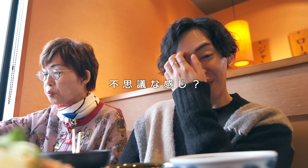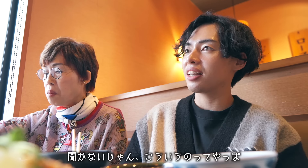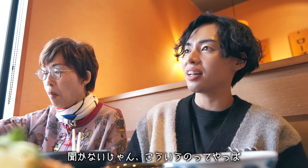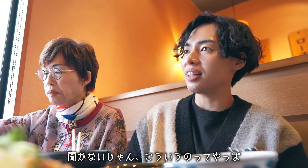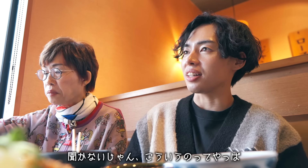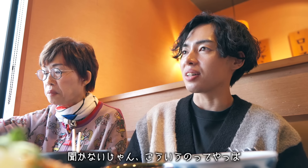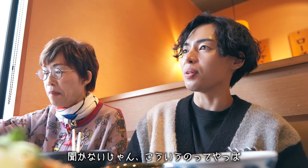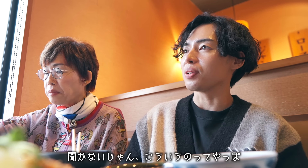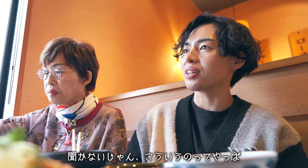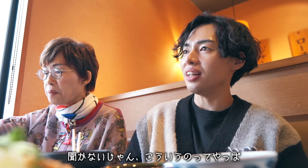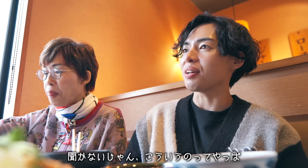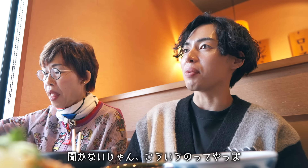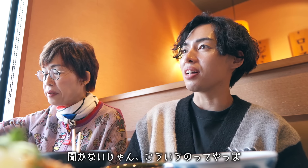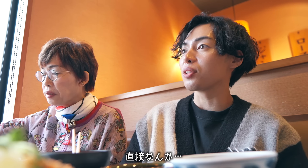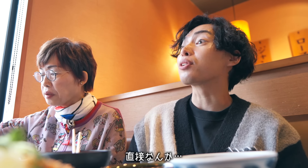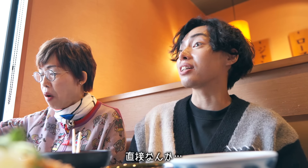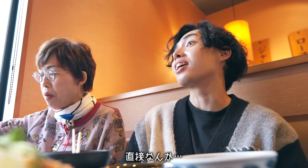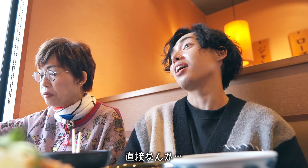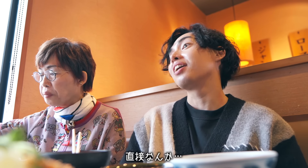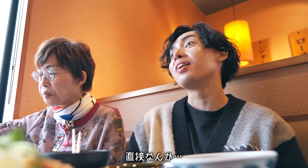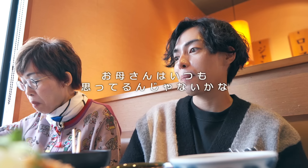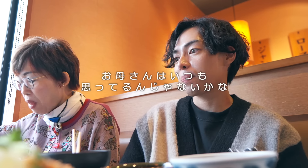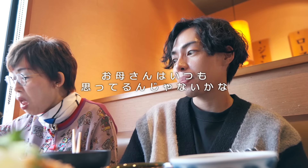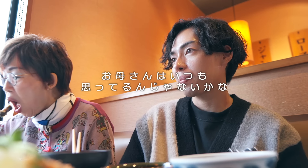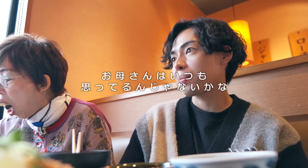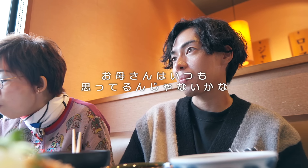聞かないですよ、こういうのね、やっぱ、直接なんか。